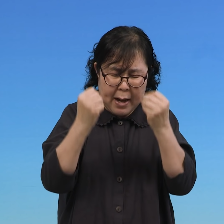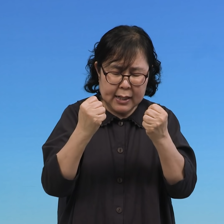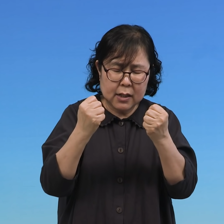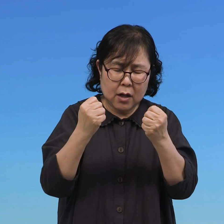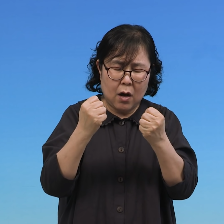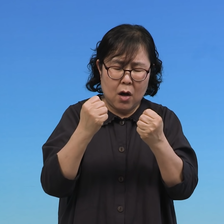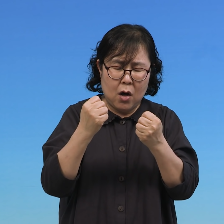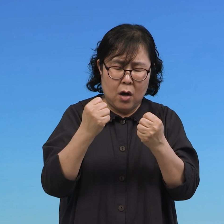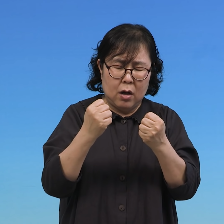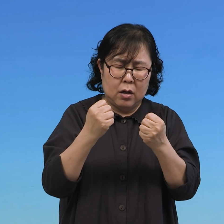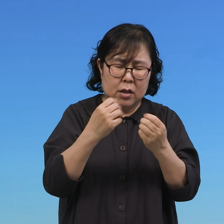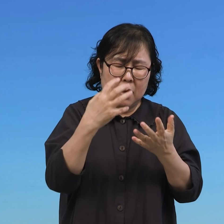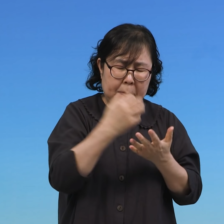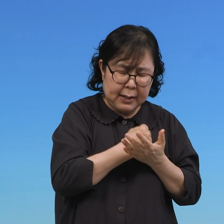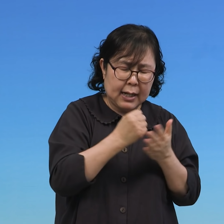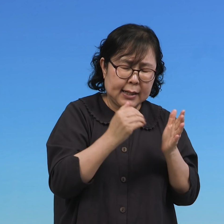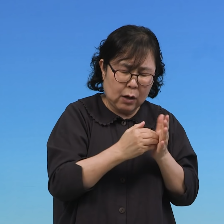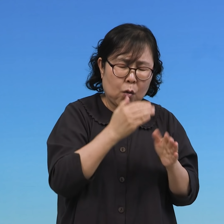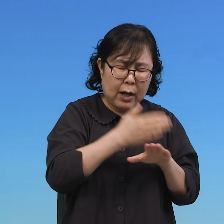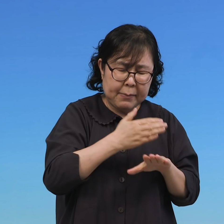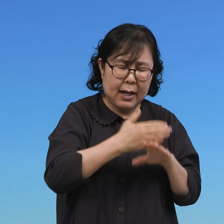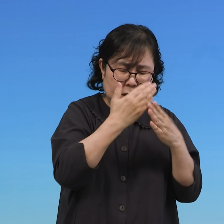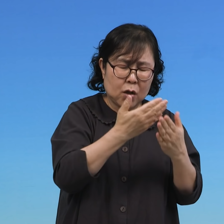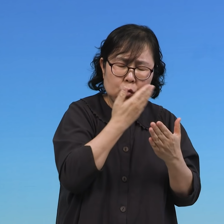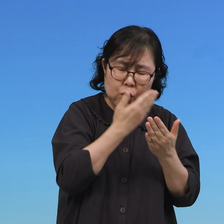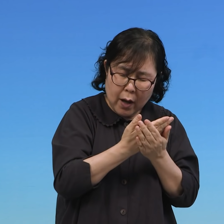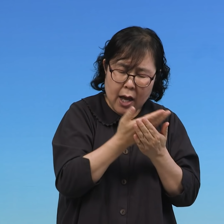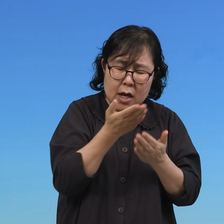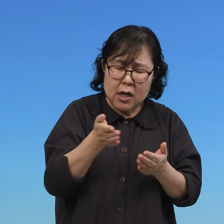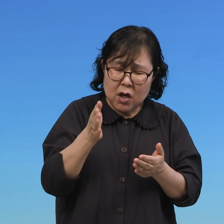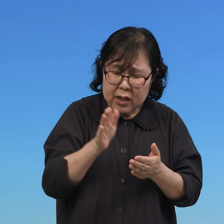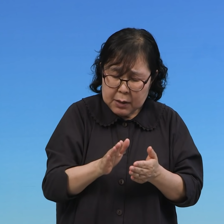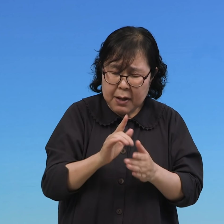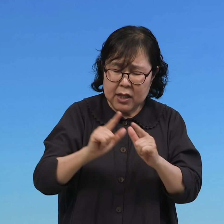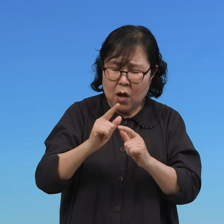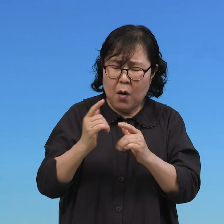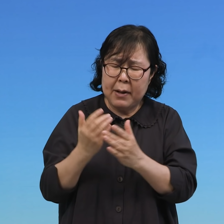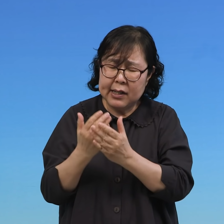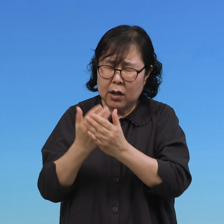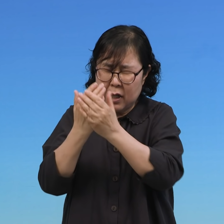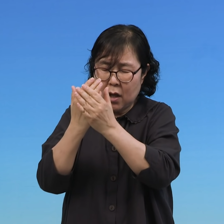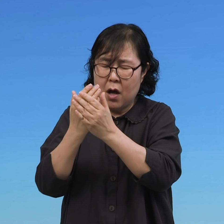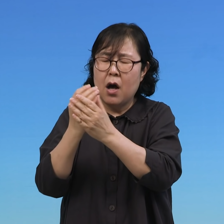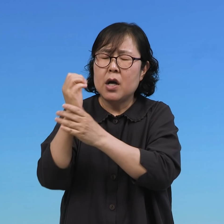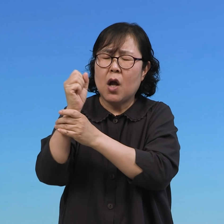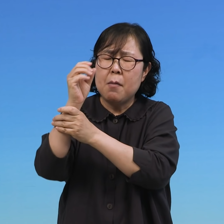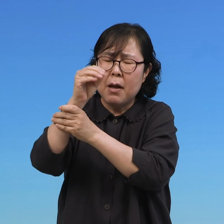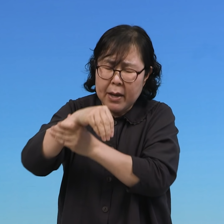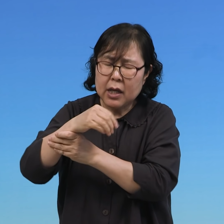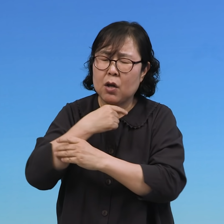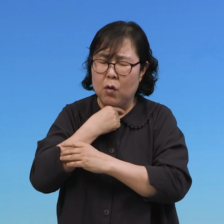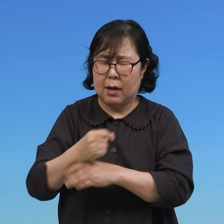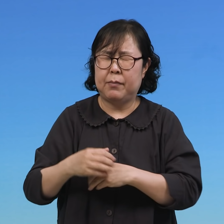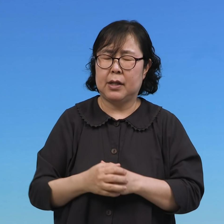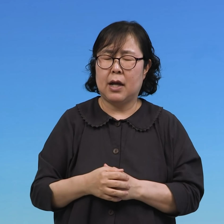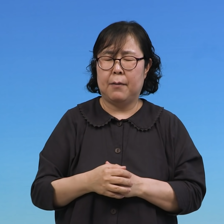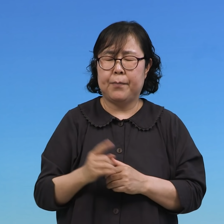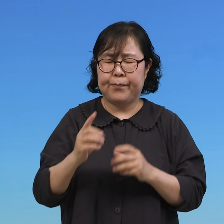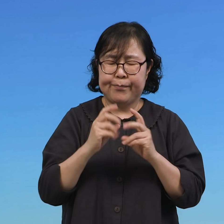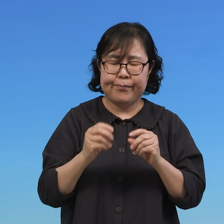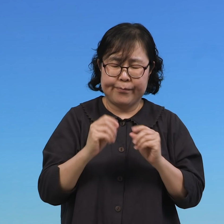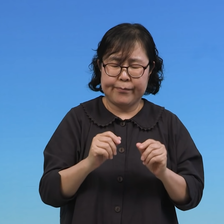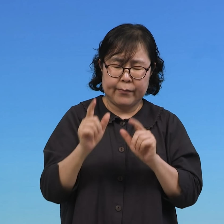그렇게 감사하는 것도 필요하고 중요하지만 오늘 하나님 열매 맺는 인생이 되기를 원합니다. 오늘 우리가 이 땅을